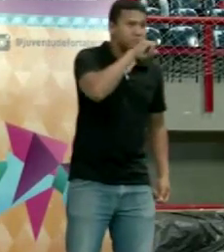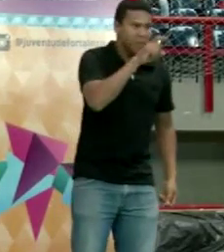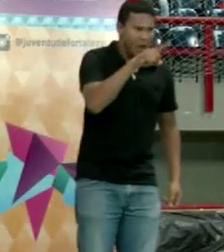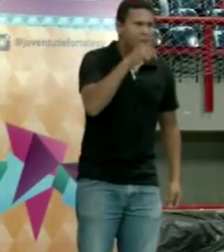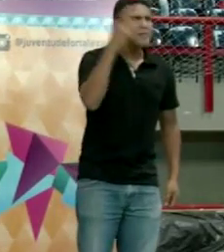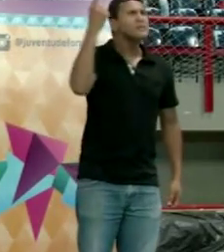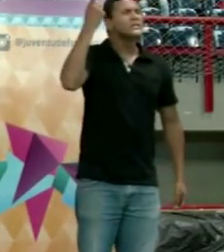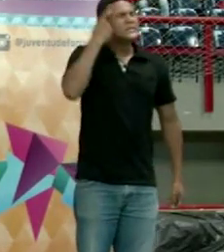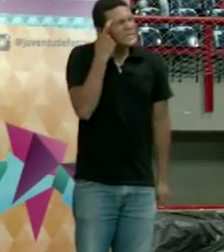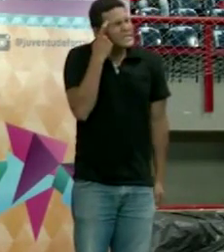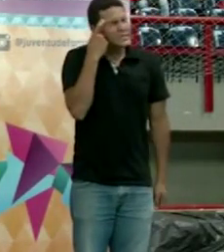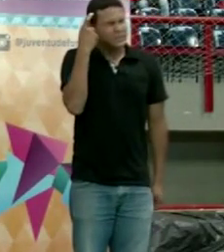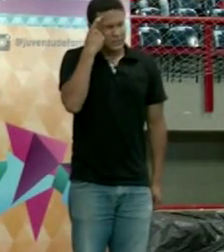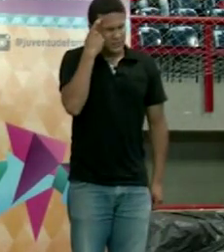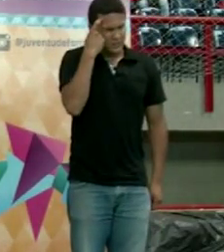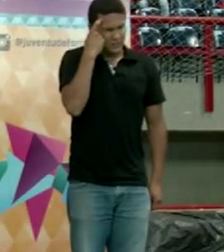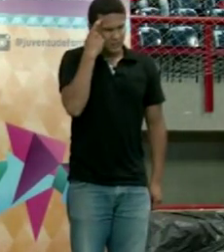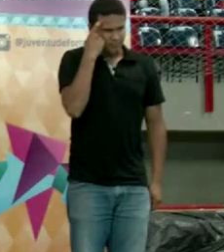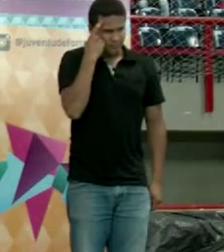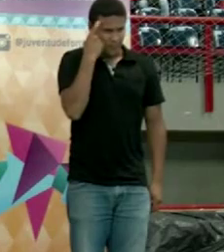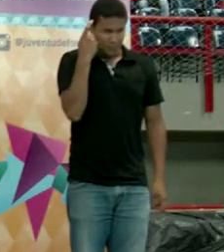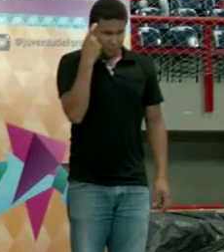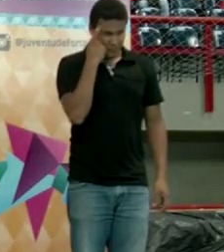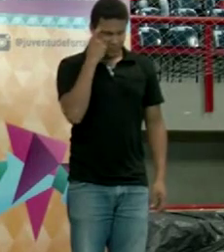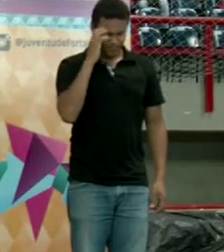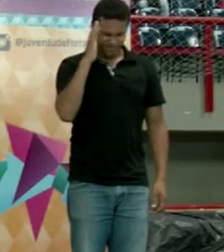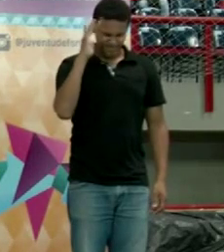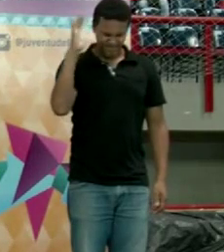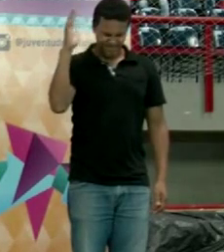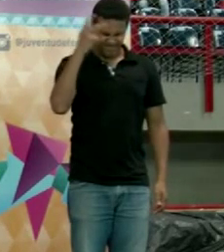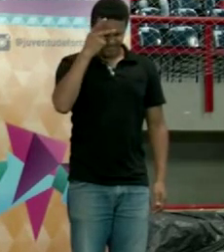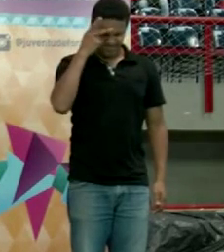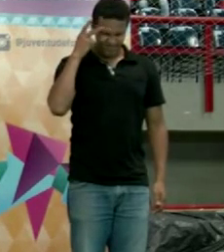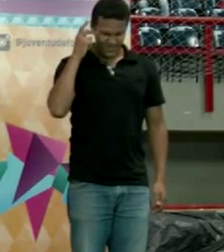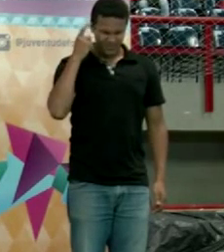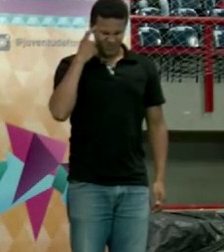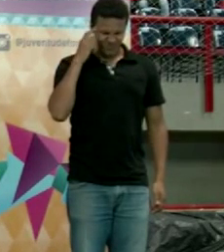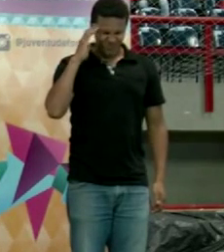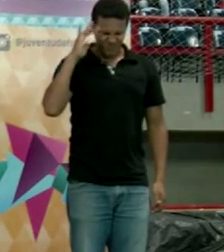pensando demais no nome da criança.